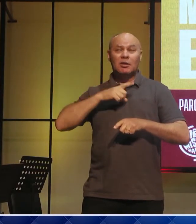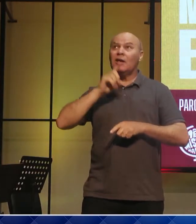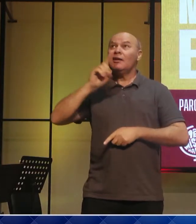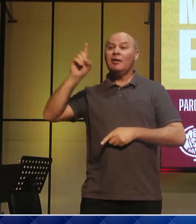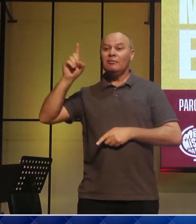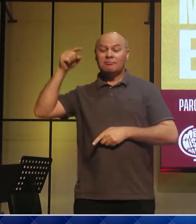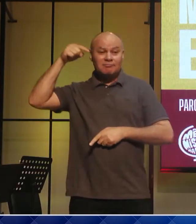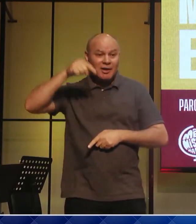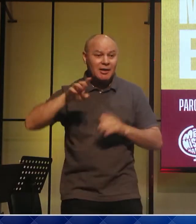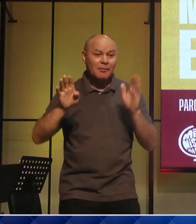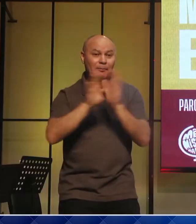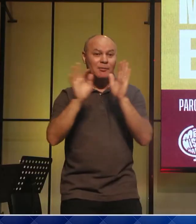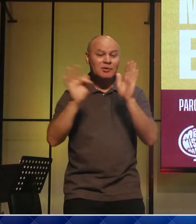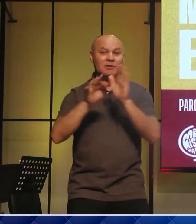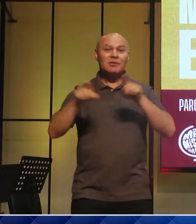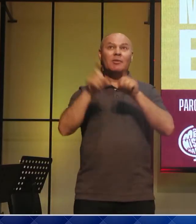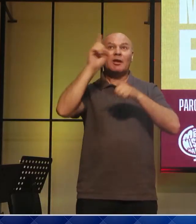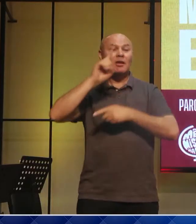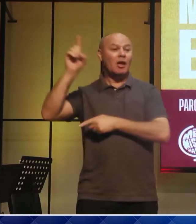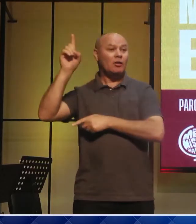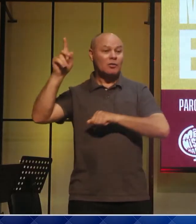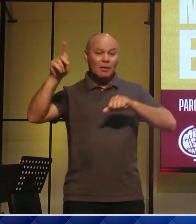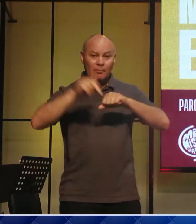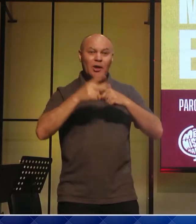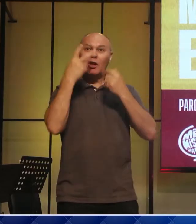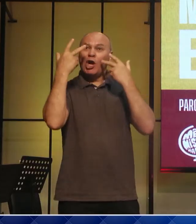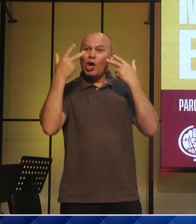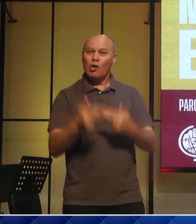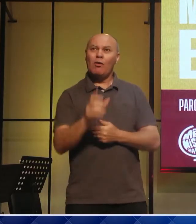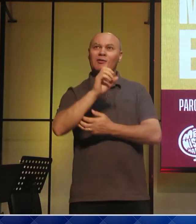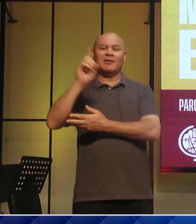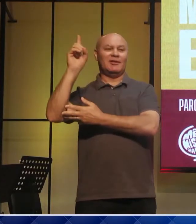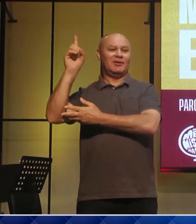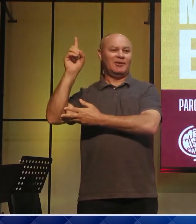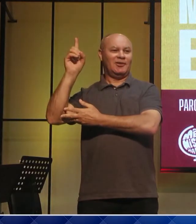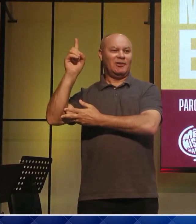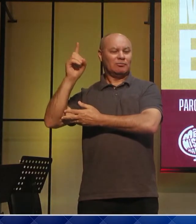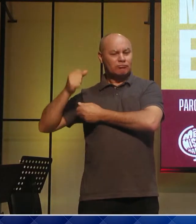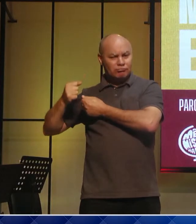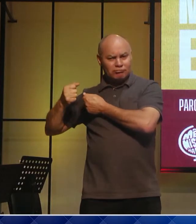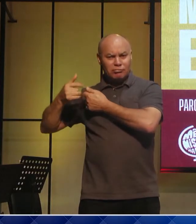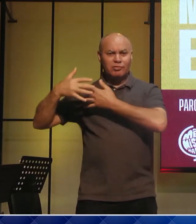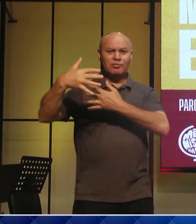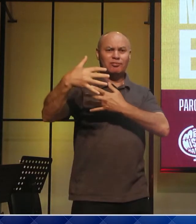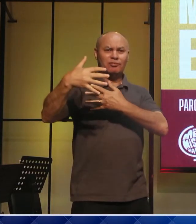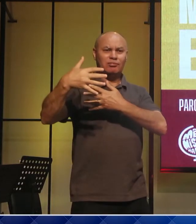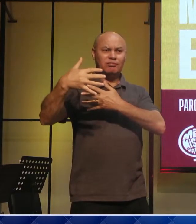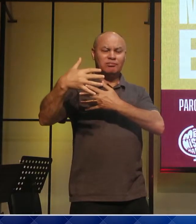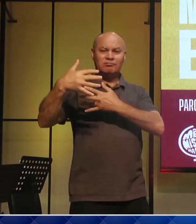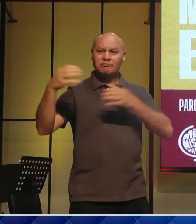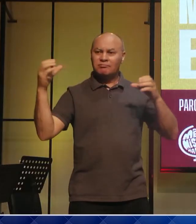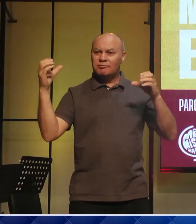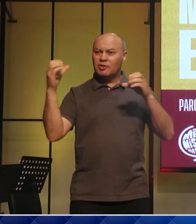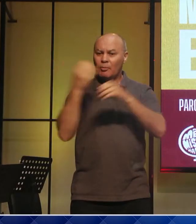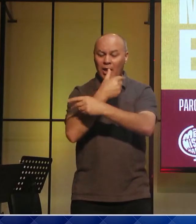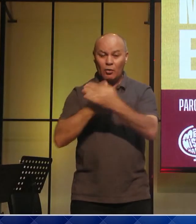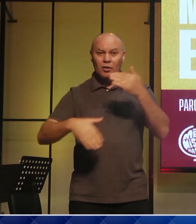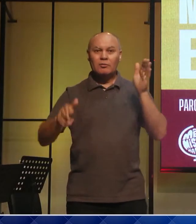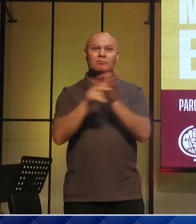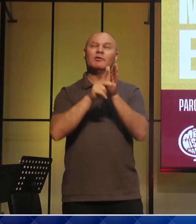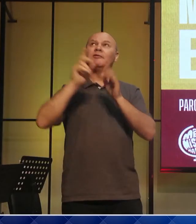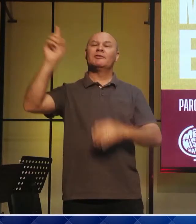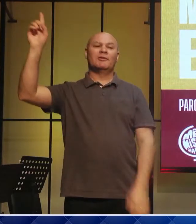de Pedro é o nosso Deus. Porque todas as coisas são tuas e as suas são minhas.